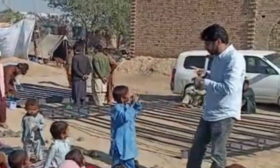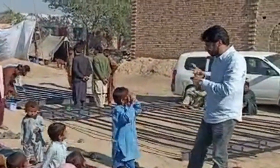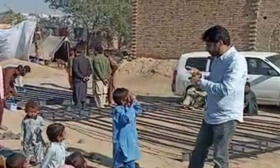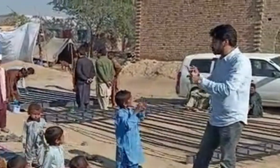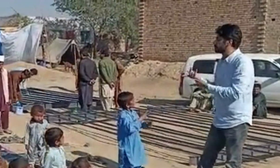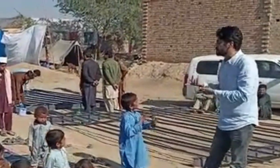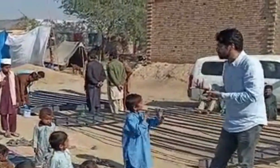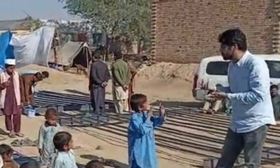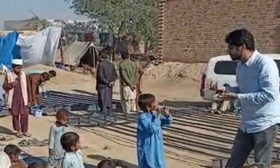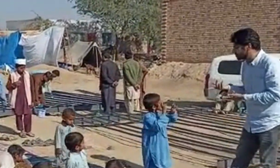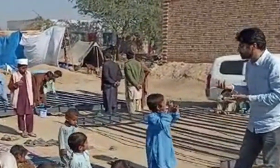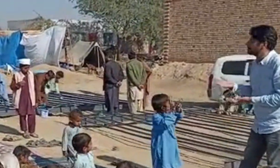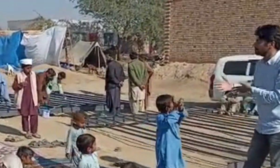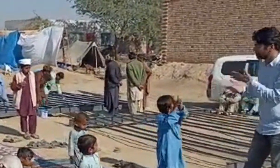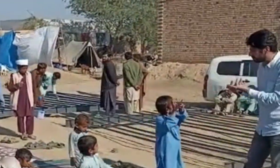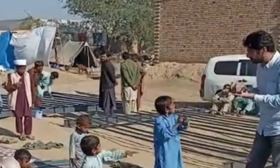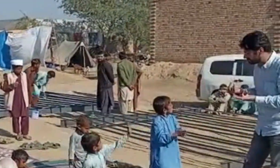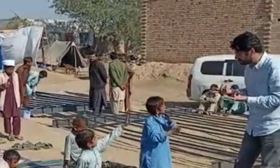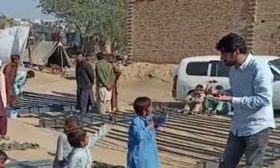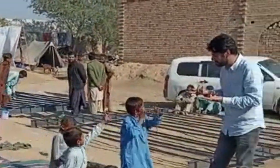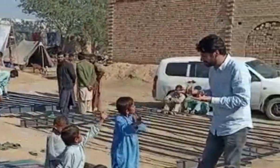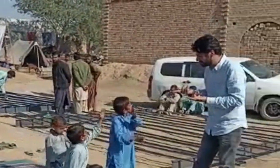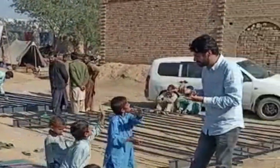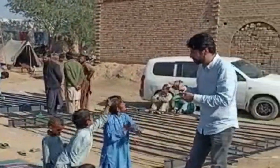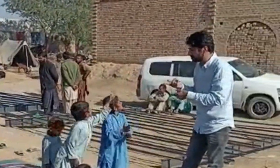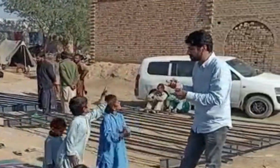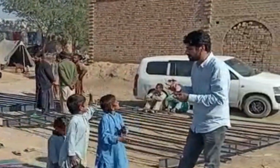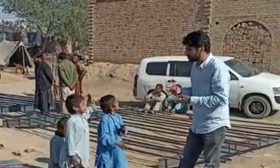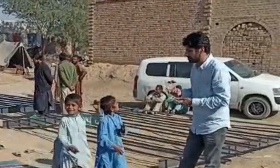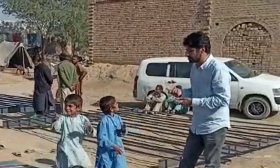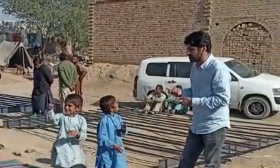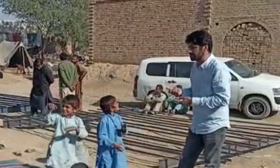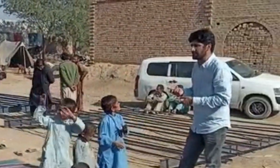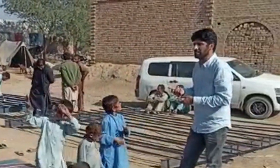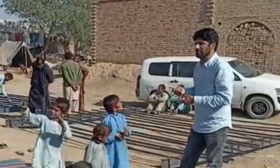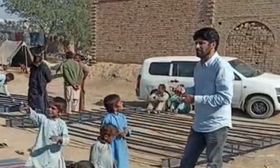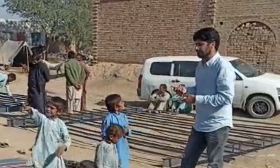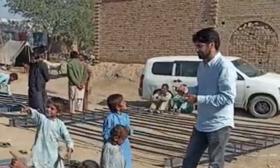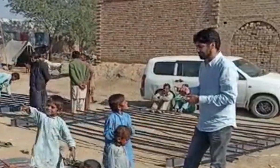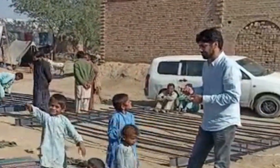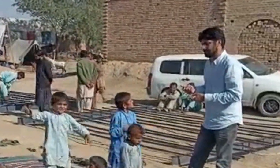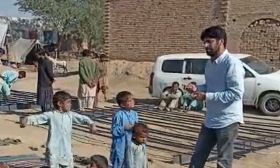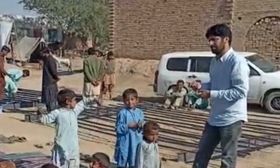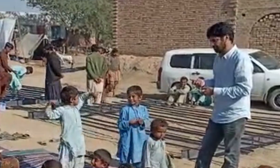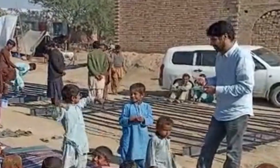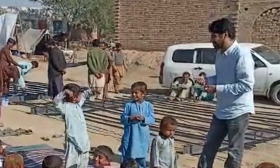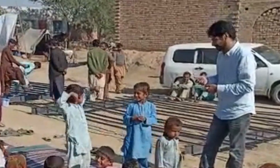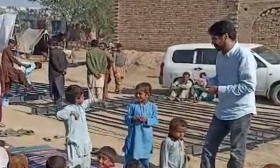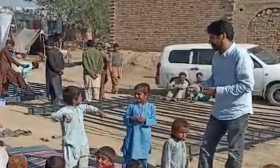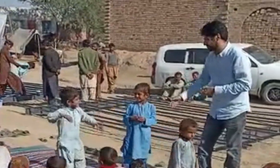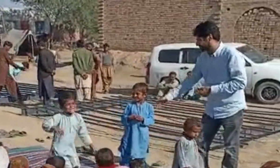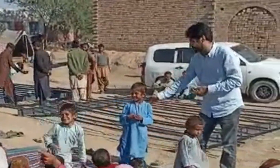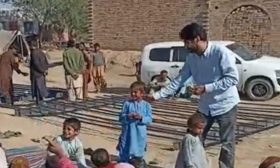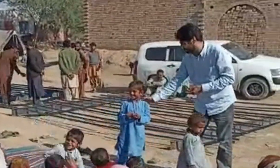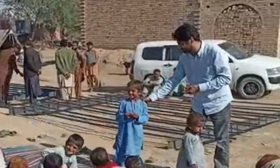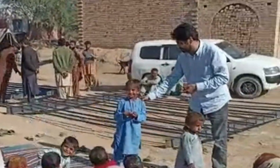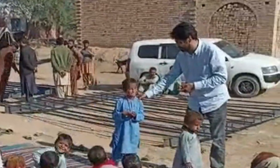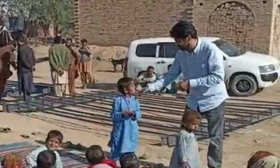جائے گا مجھے بہت زیادہ آپ سے اپیل ہے کہ آپ اس کارے خیر میں ضرور مدد فرمائیں گے اور ان بچوں کی